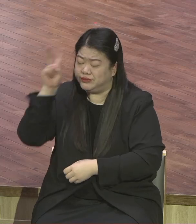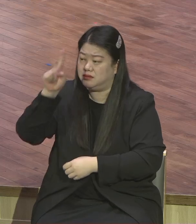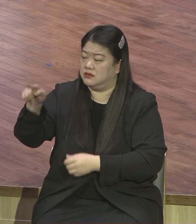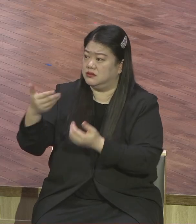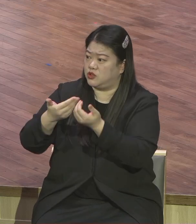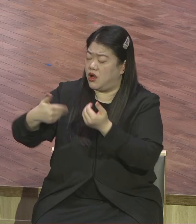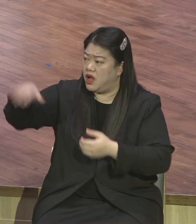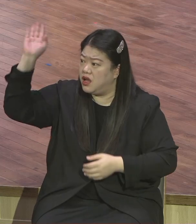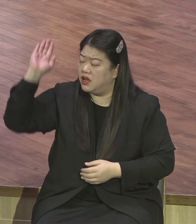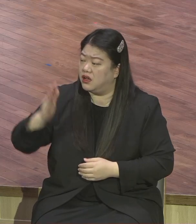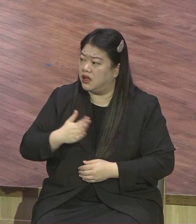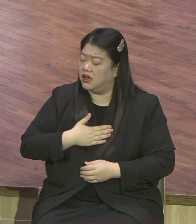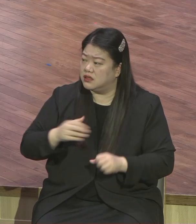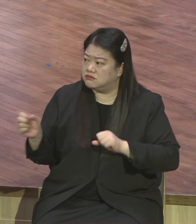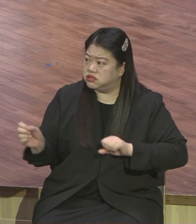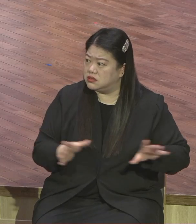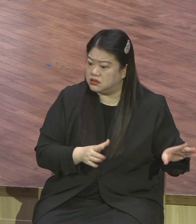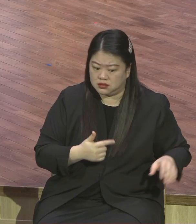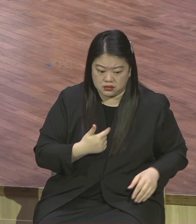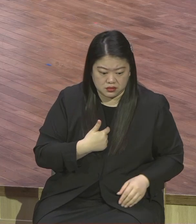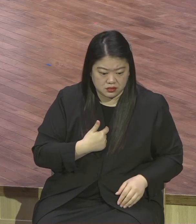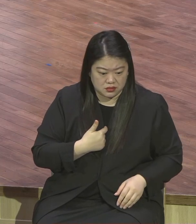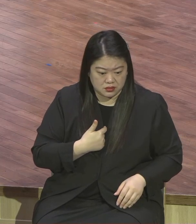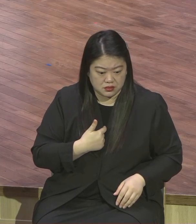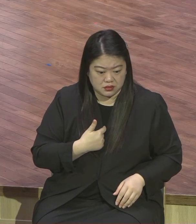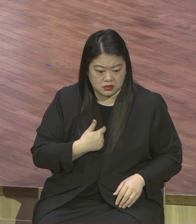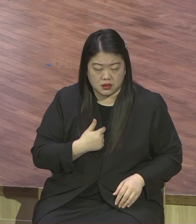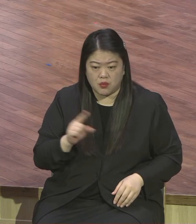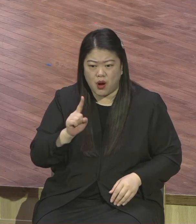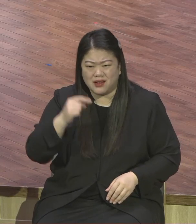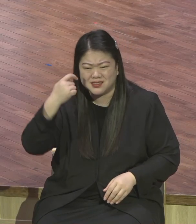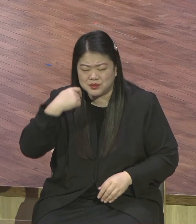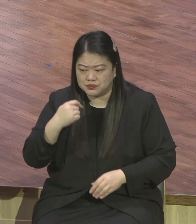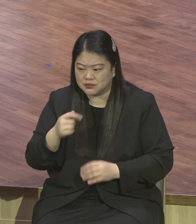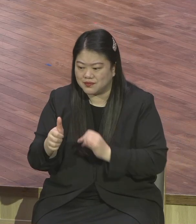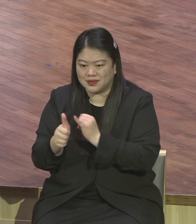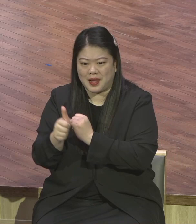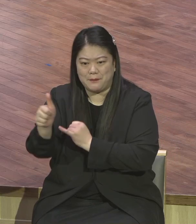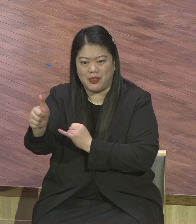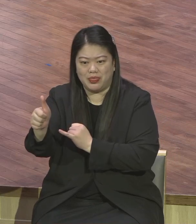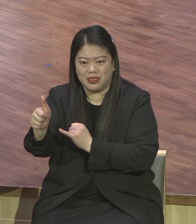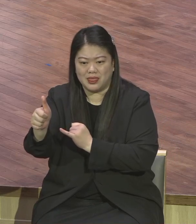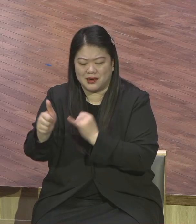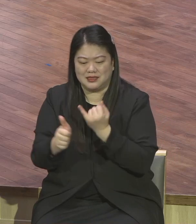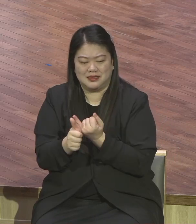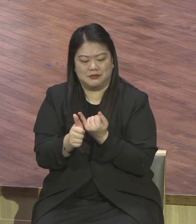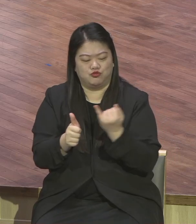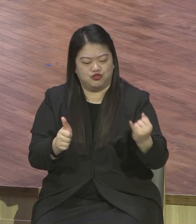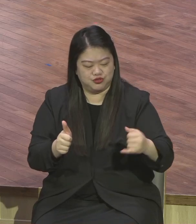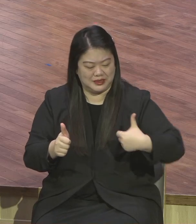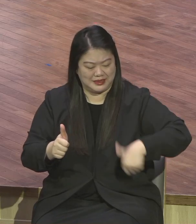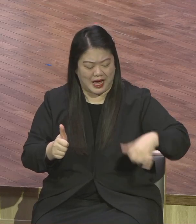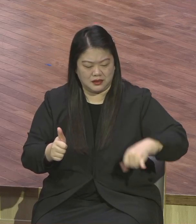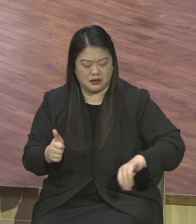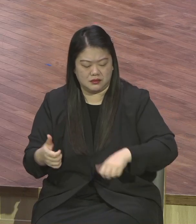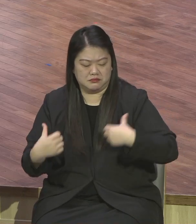집을 떠나 어떤 의미로 처자식 다 버리고 예수님을 따라오는데 예수님이